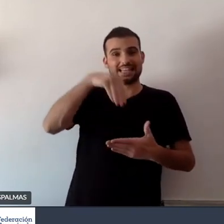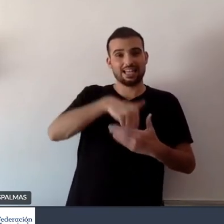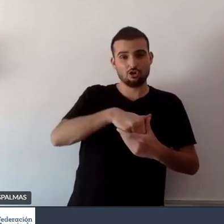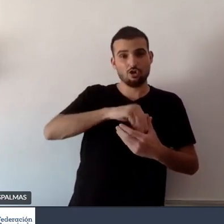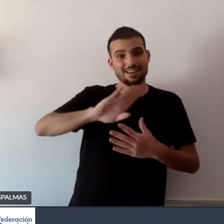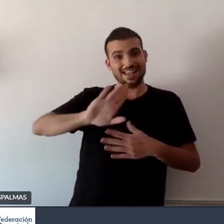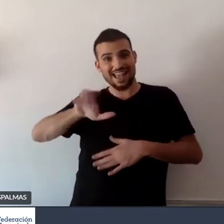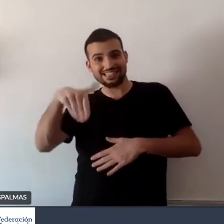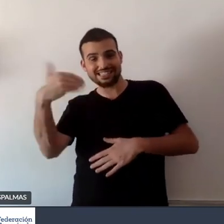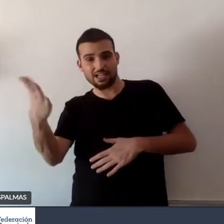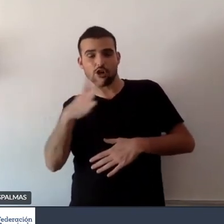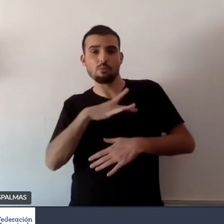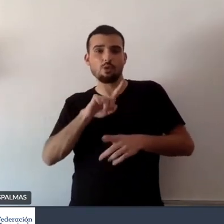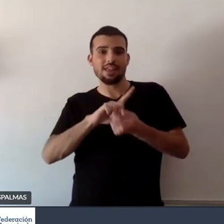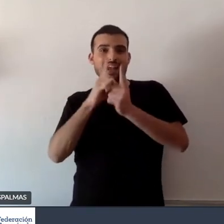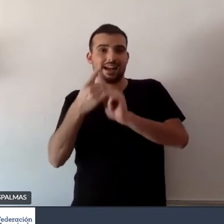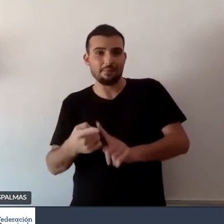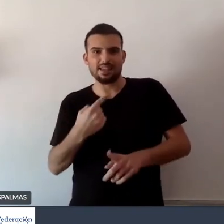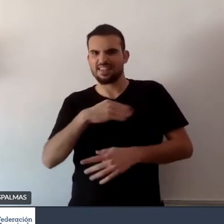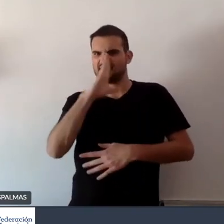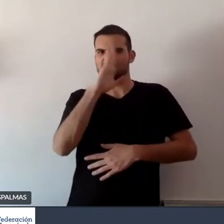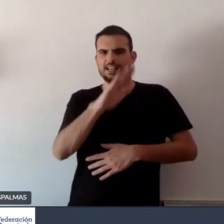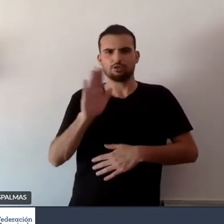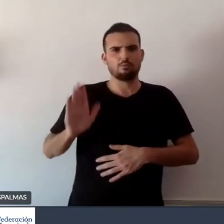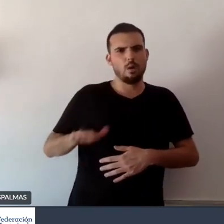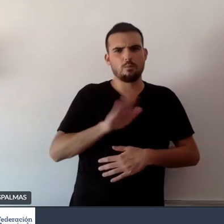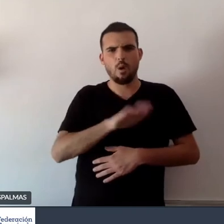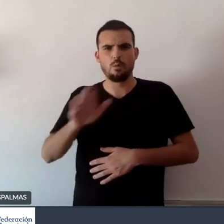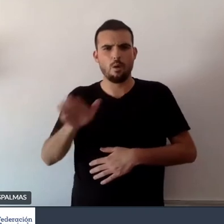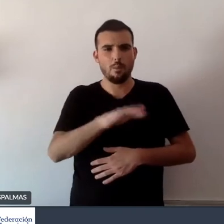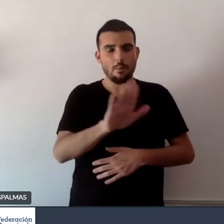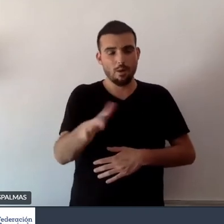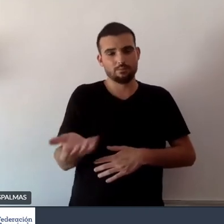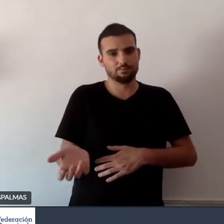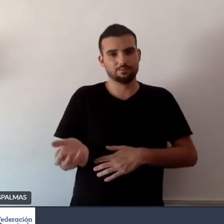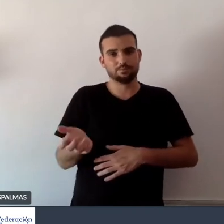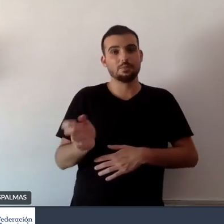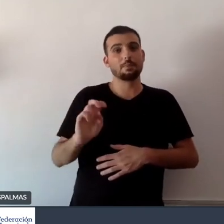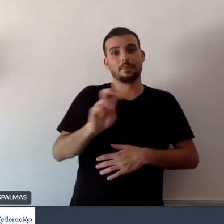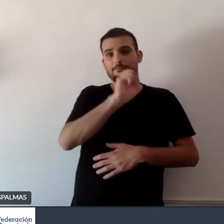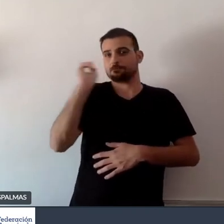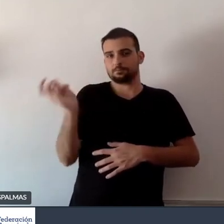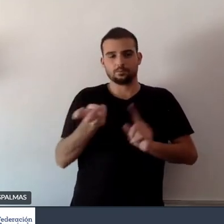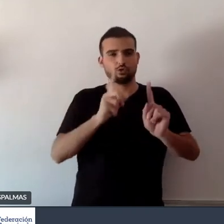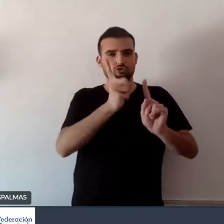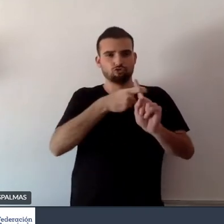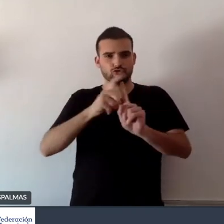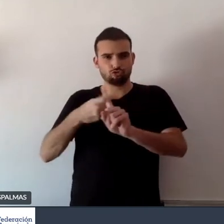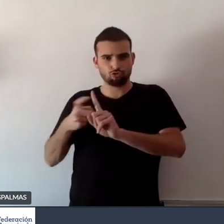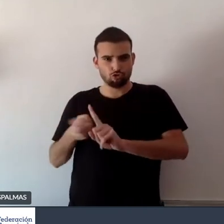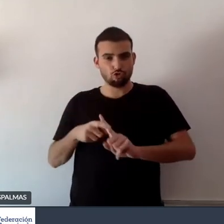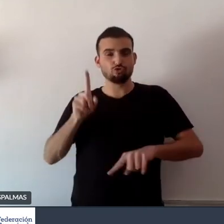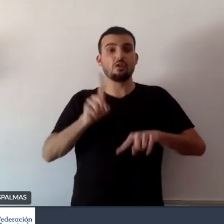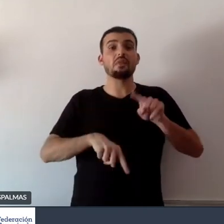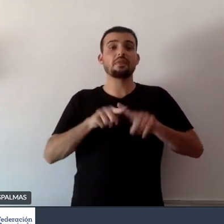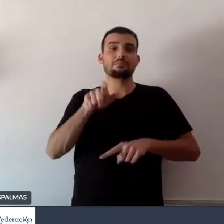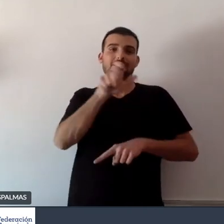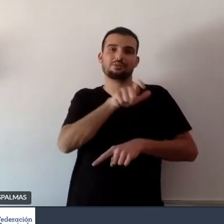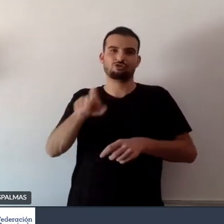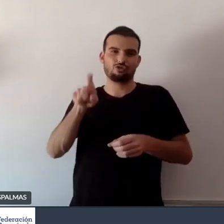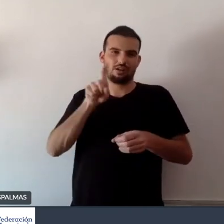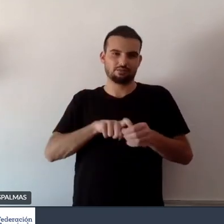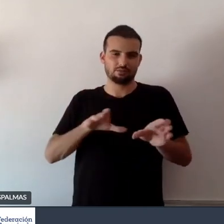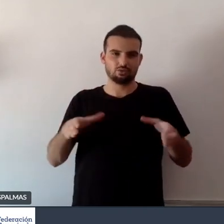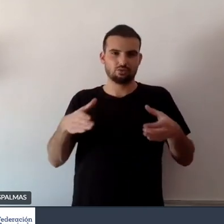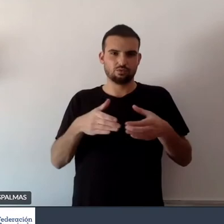ahí atacar el mismatch desde fuera. Hay diferentes soluciones que tienen que ver mucho con, evidentemente, con la plantilla, ¿no? En el caso que uno de los